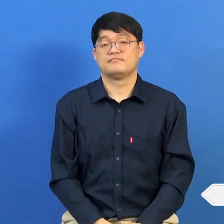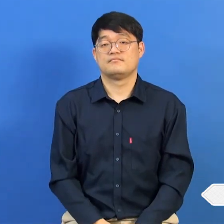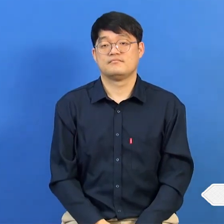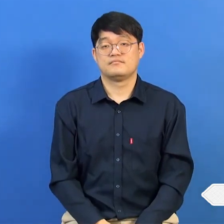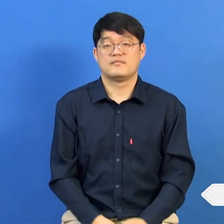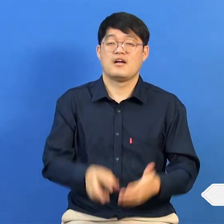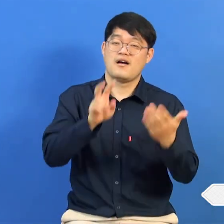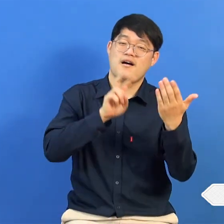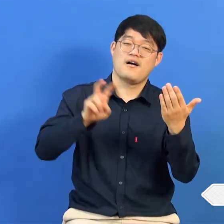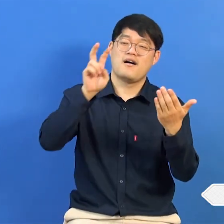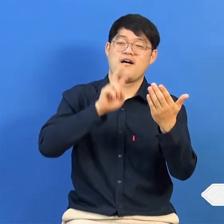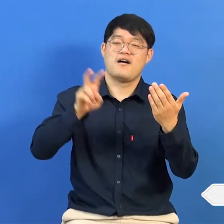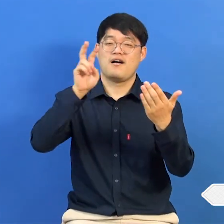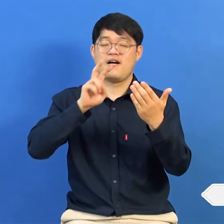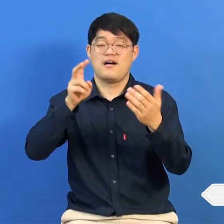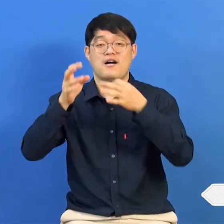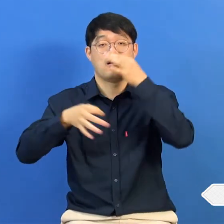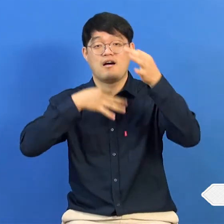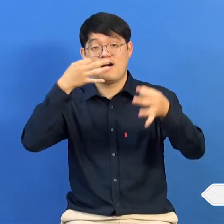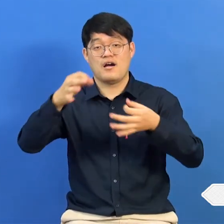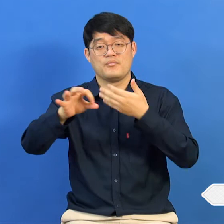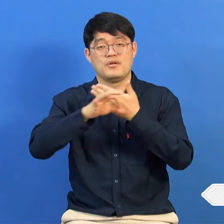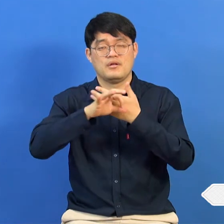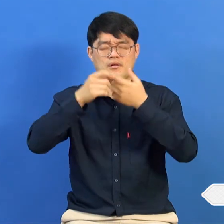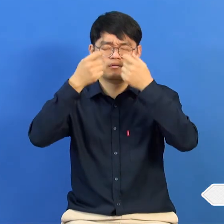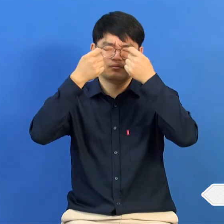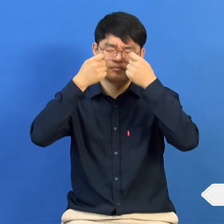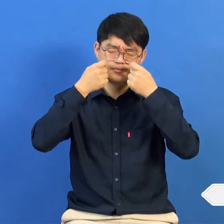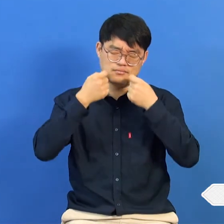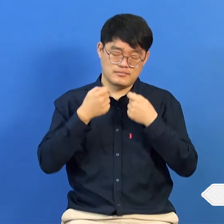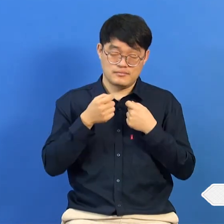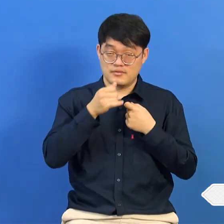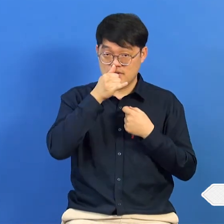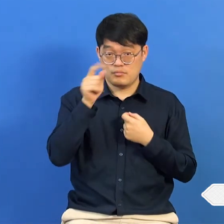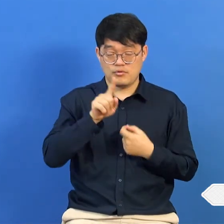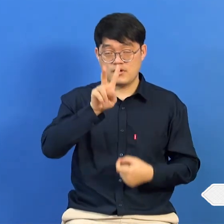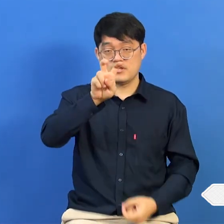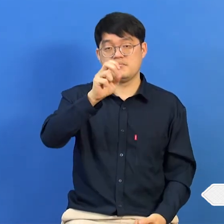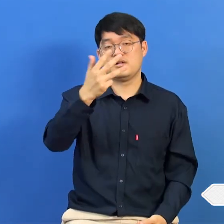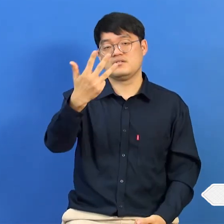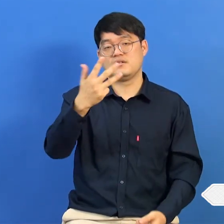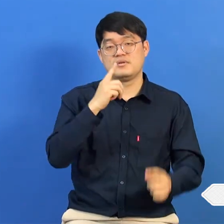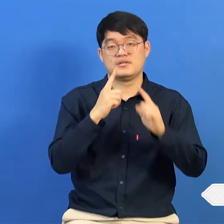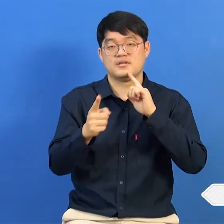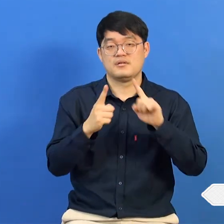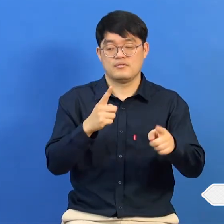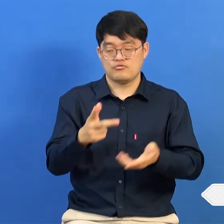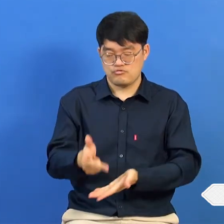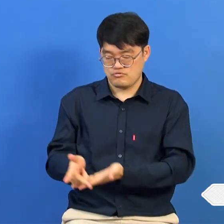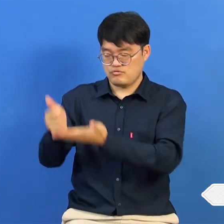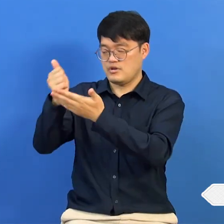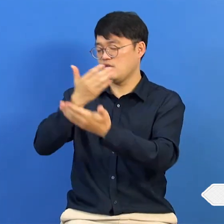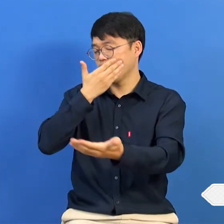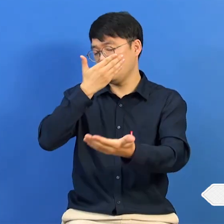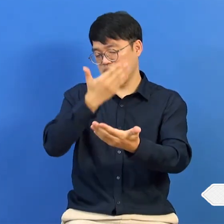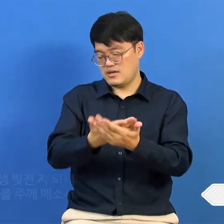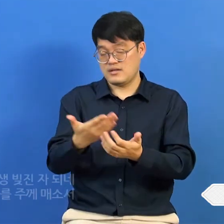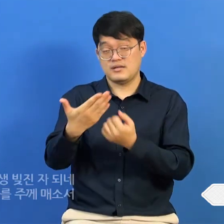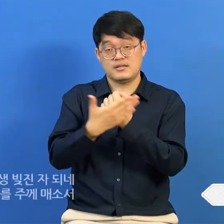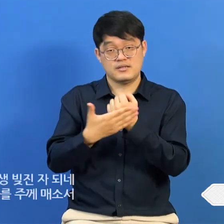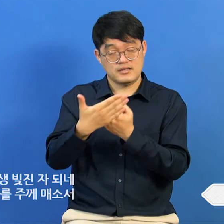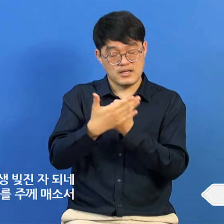찬송만 부르면 눈물이 나는 찬송이 28장입니다. 주의 귀한